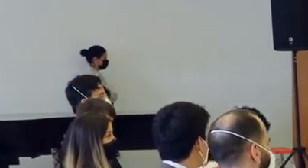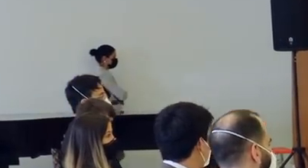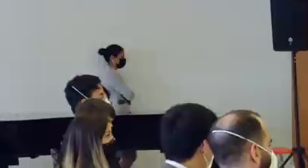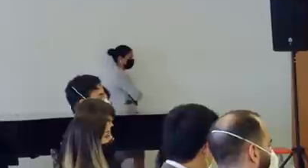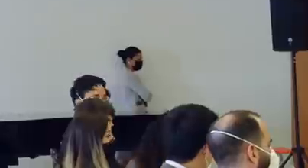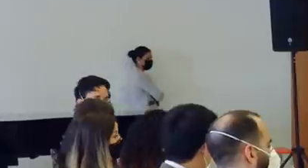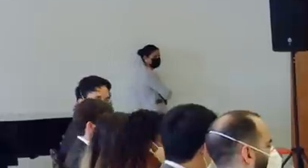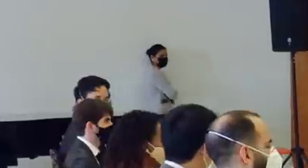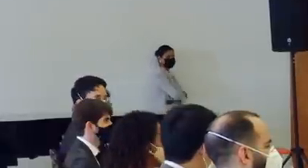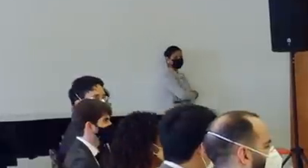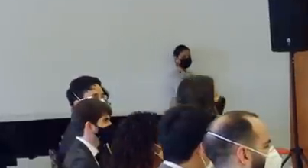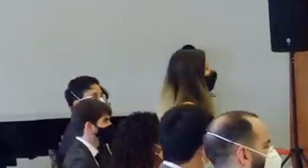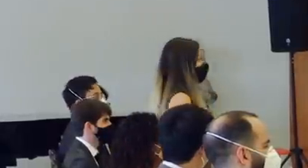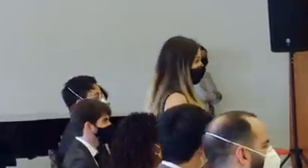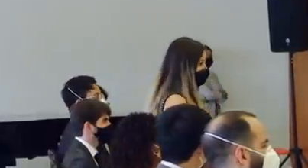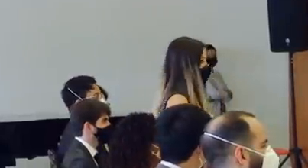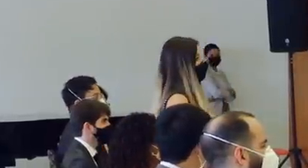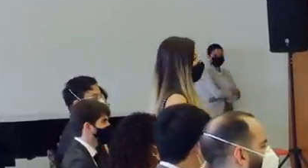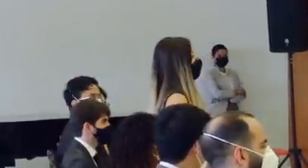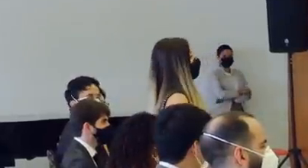Bárbara Policeno Pereira.